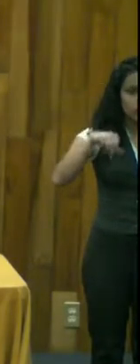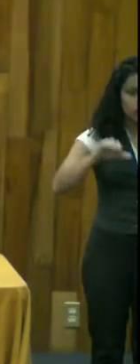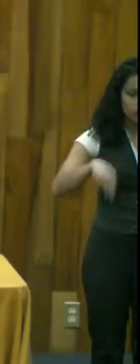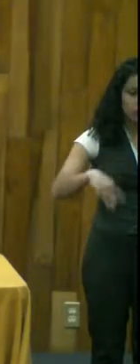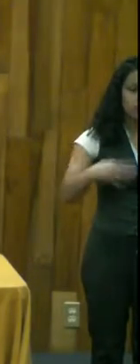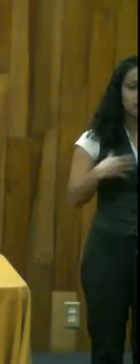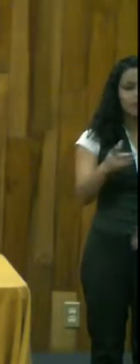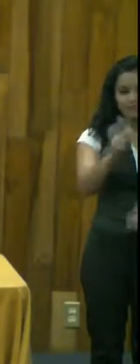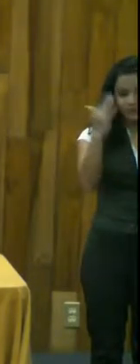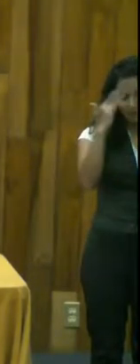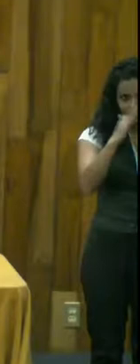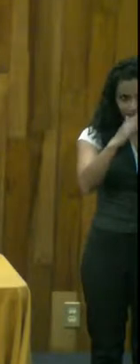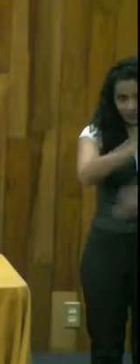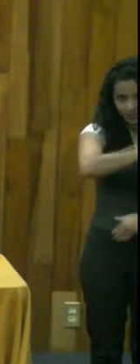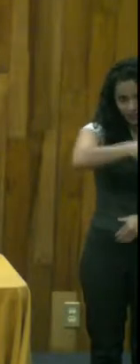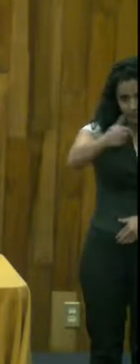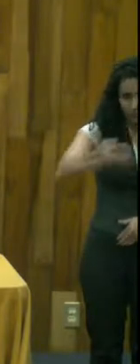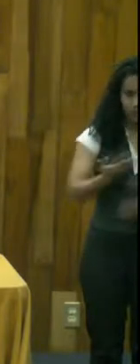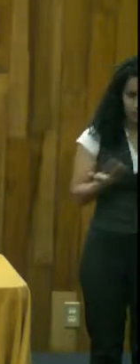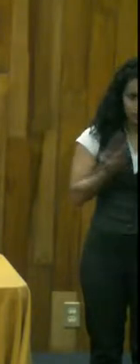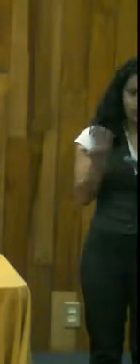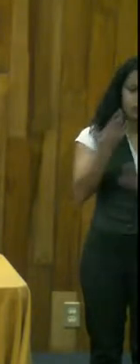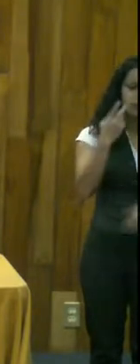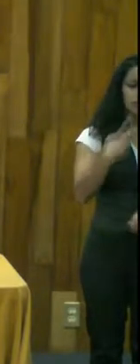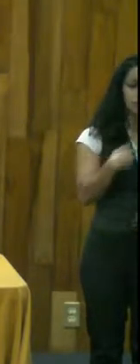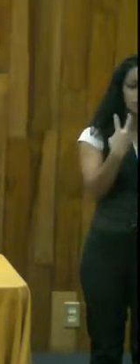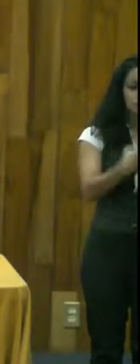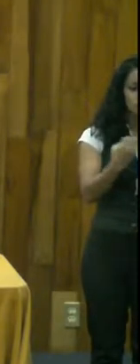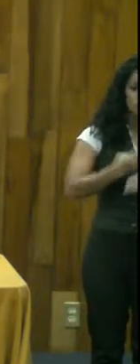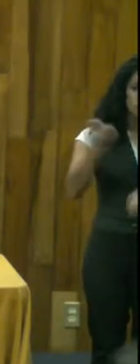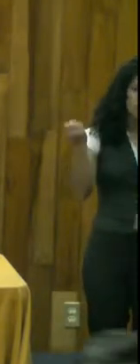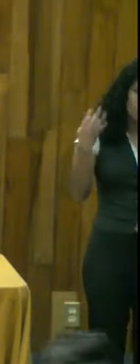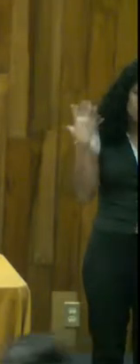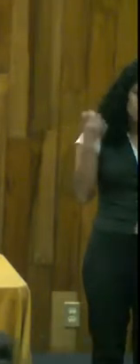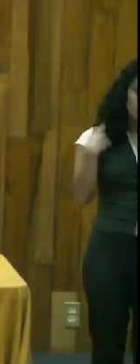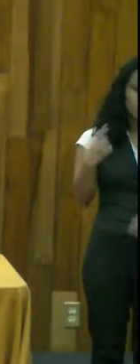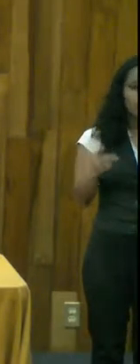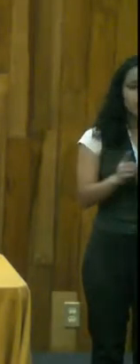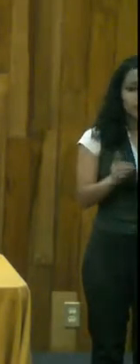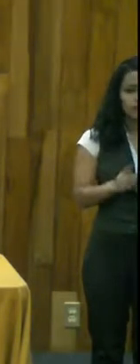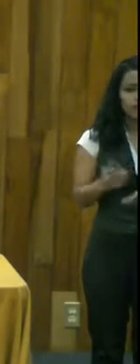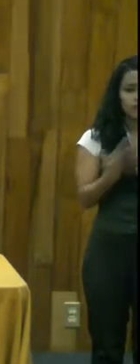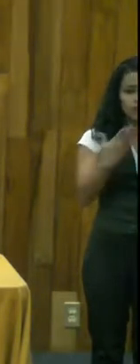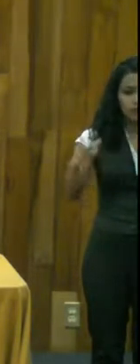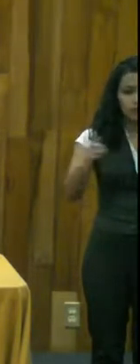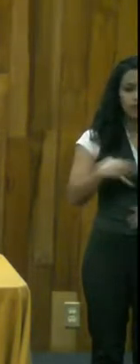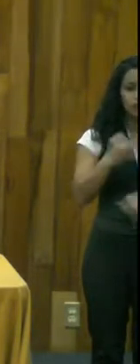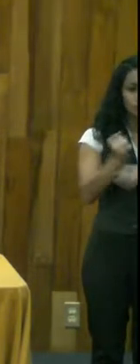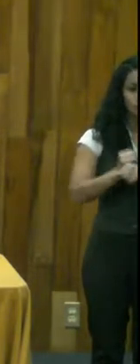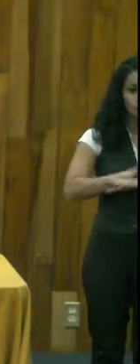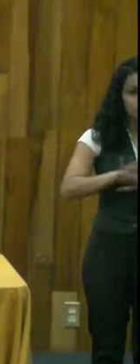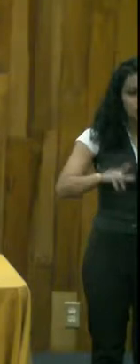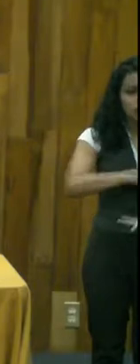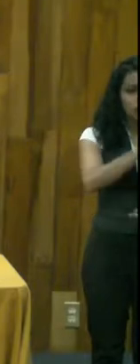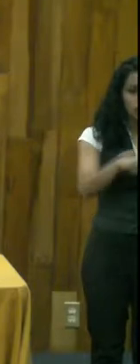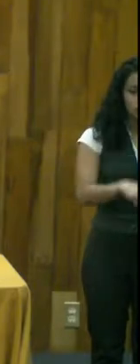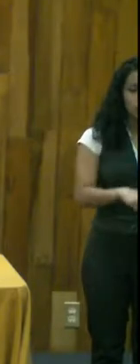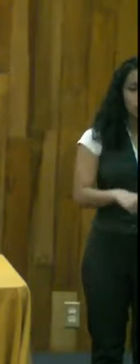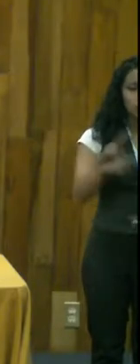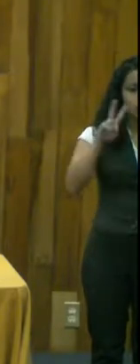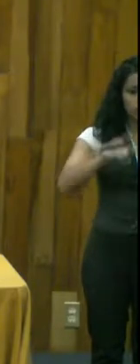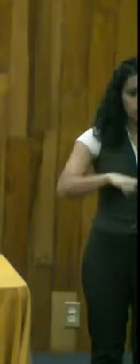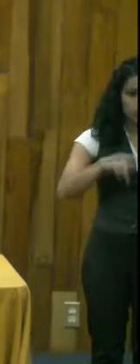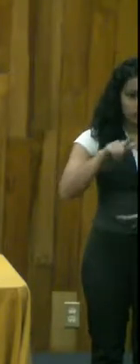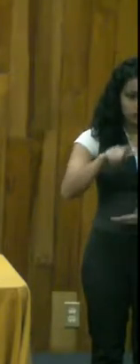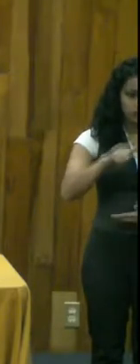ustedes a este segundo foro de datos abiertos de información espacial 2017 organizado